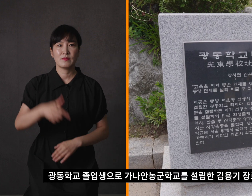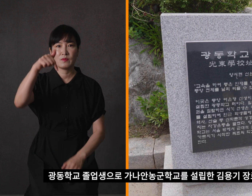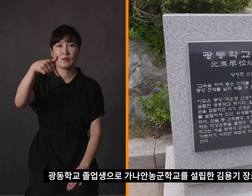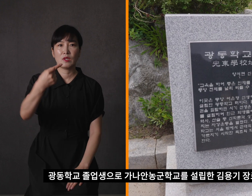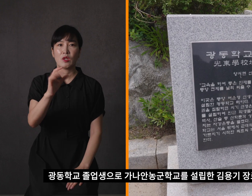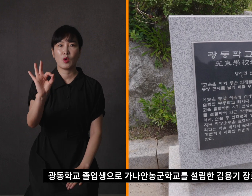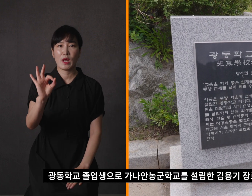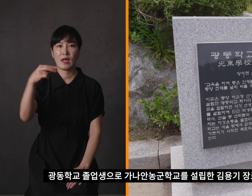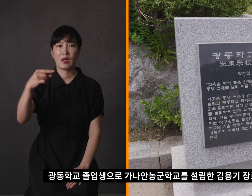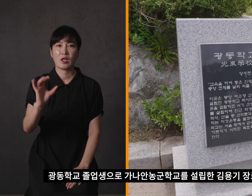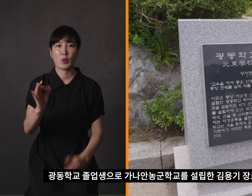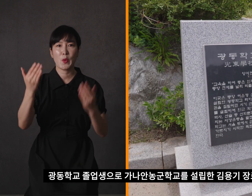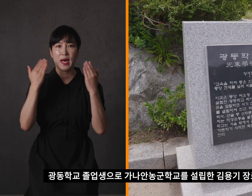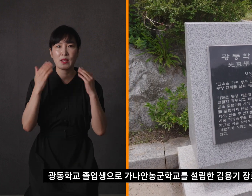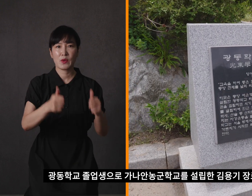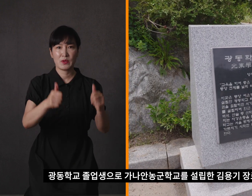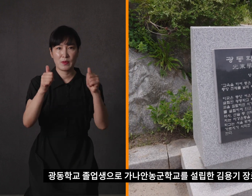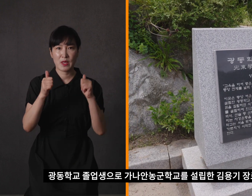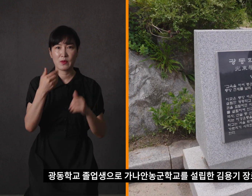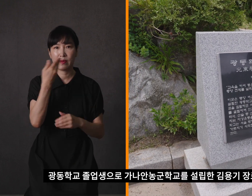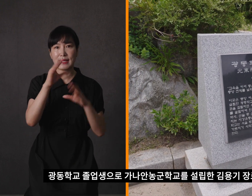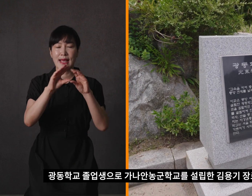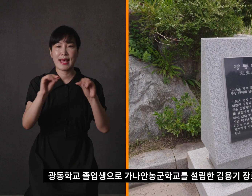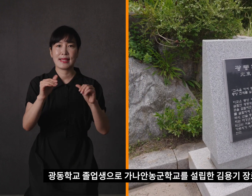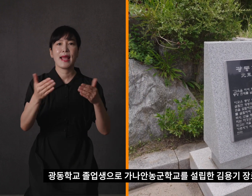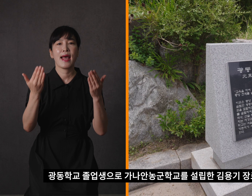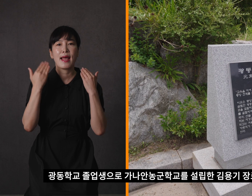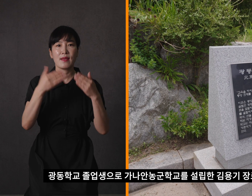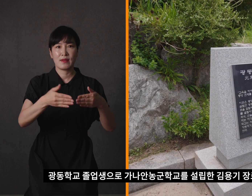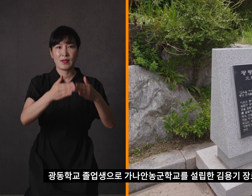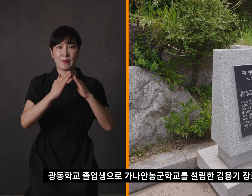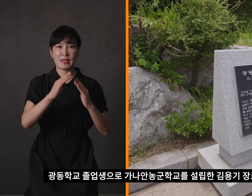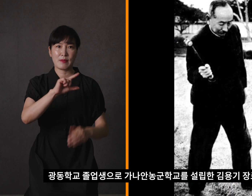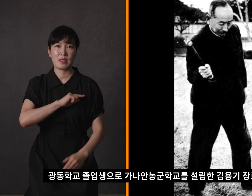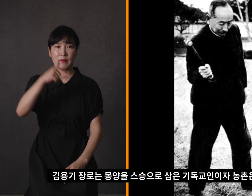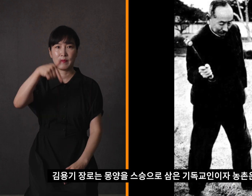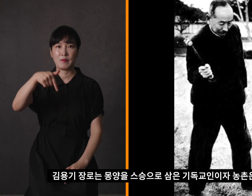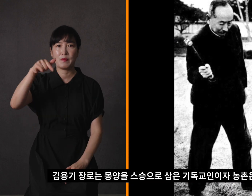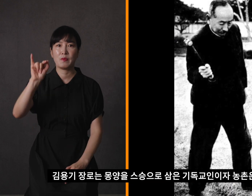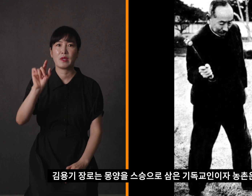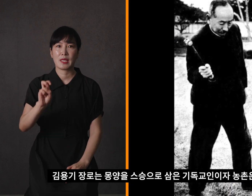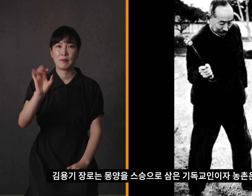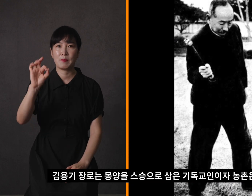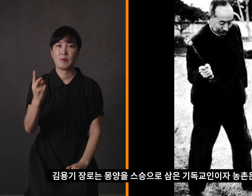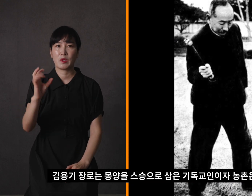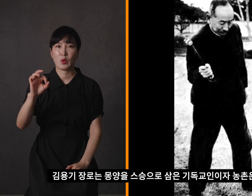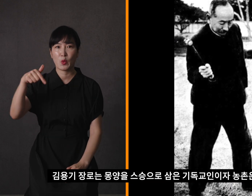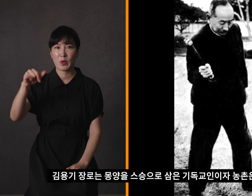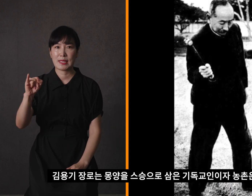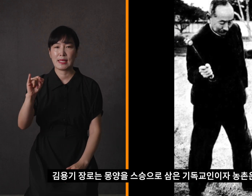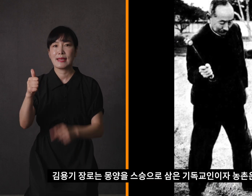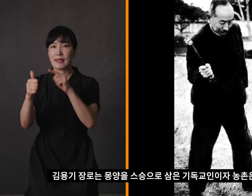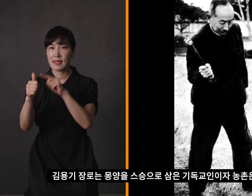광동학교 졸업생으로 가나안 농군학교를 설립한 김용기 장로가 있습니다. 김용기 장로는 몽양을 스승으로